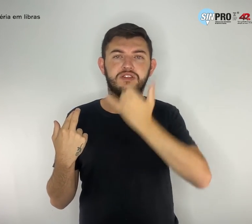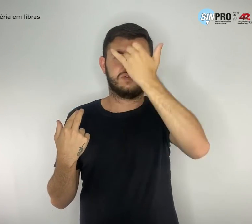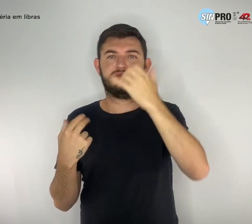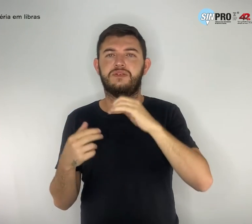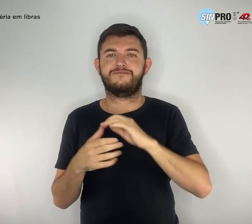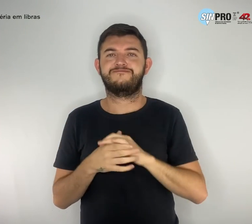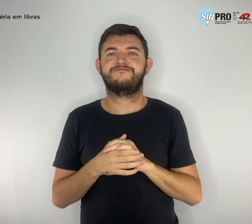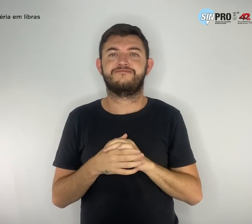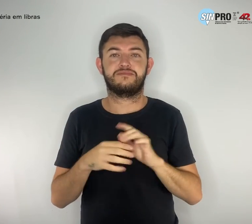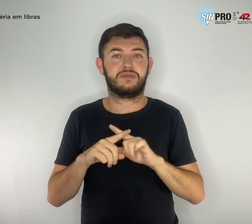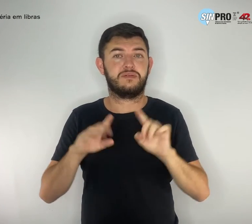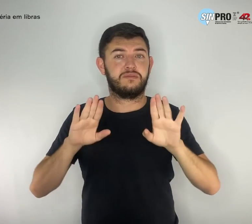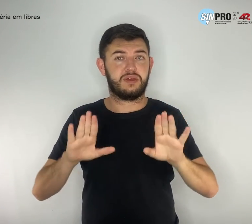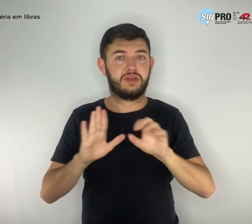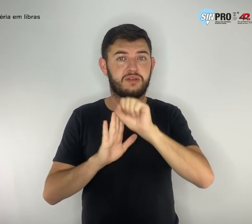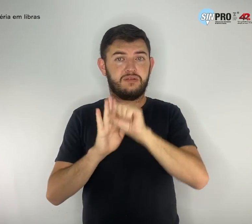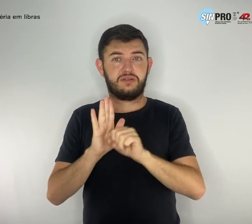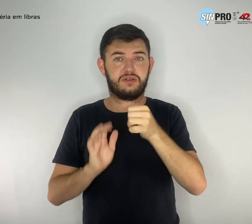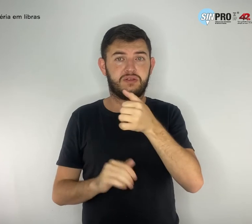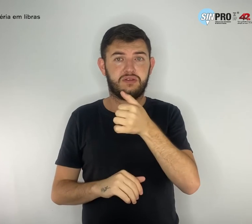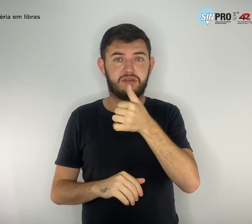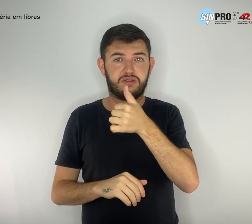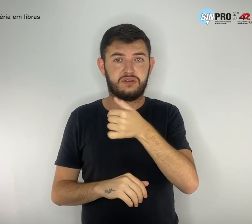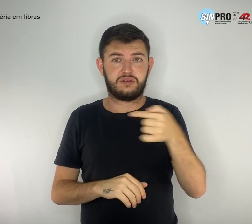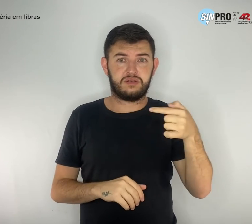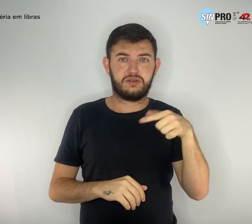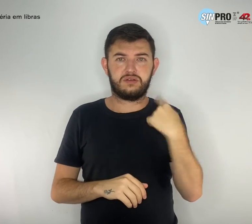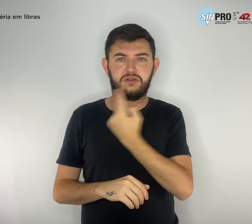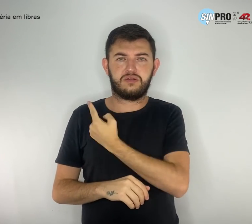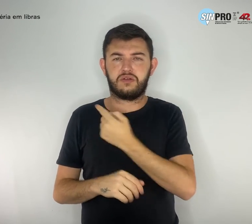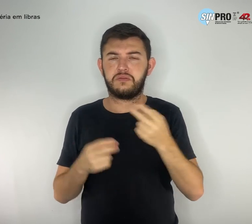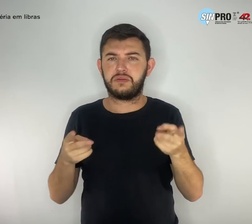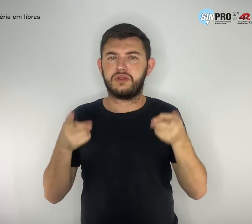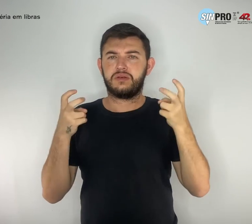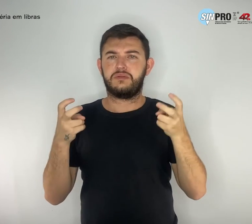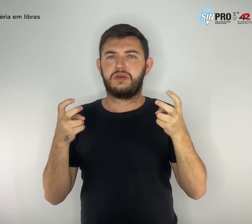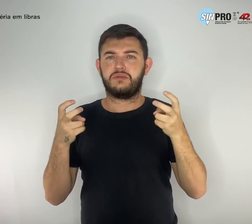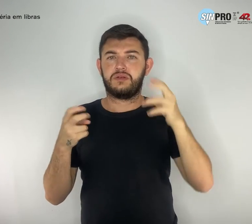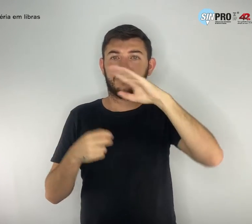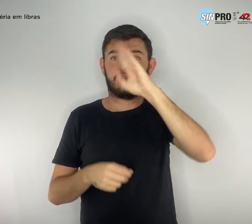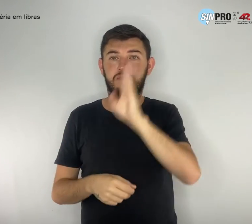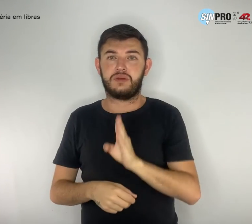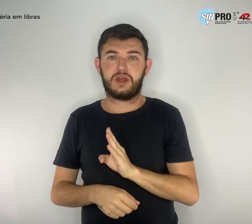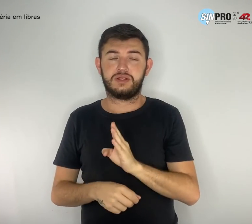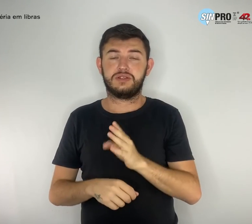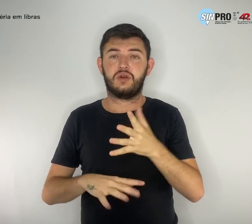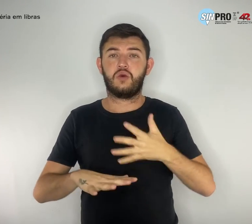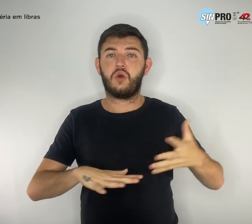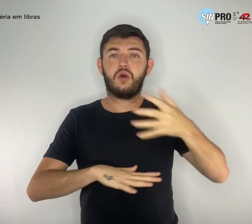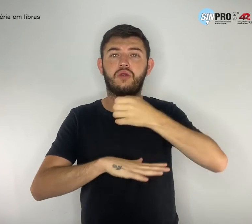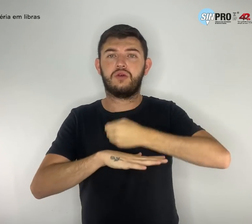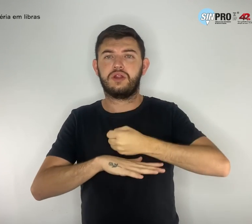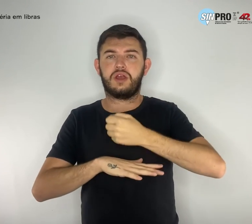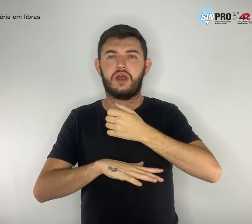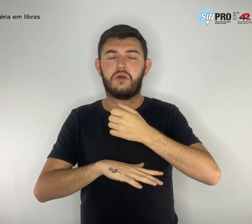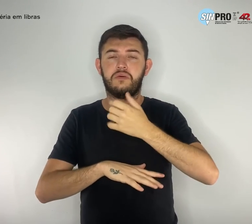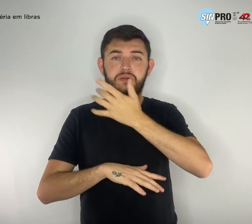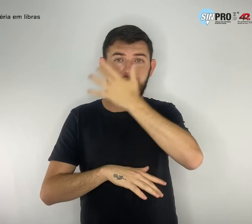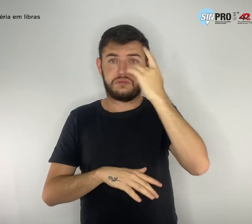podemos observar que a participação dos negros no Brasil colonial aconteceu a partir do momento em